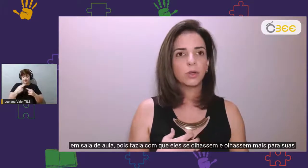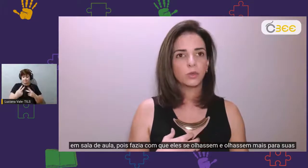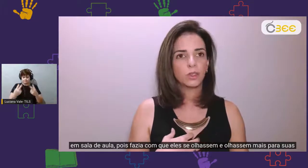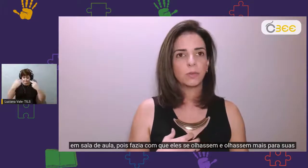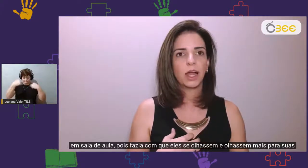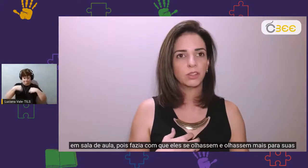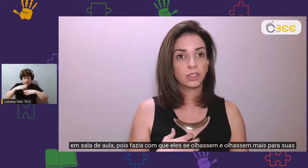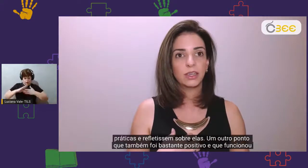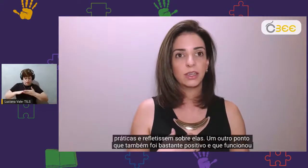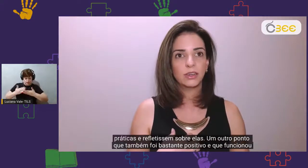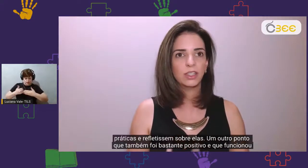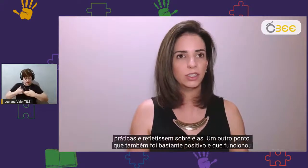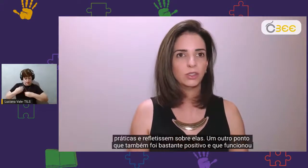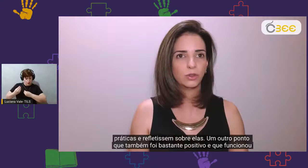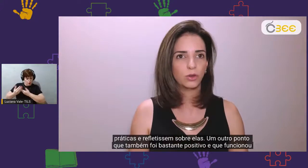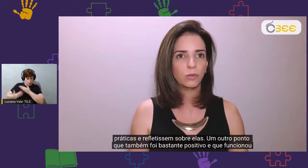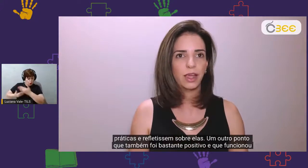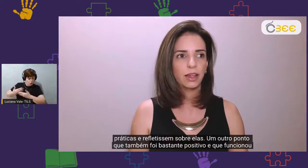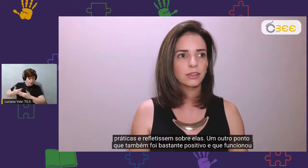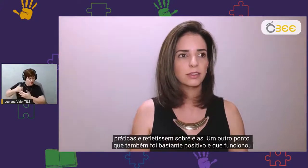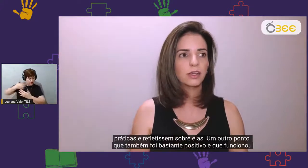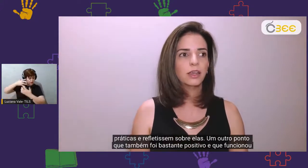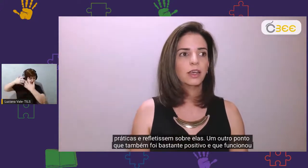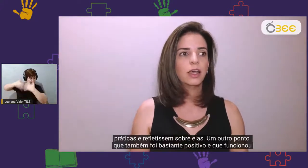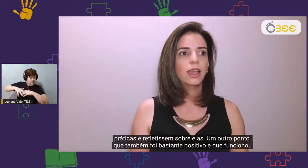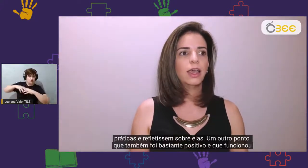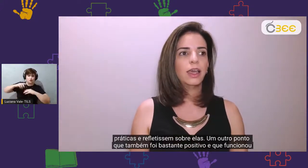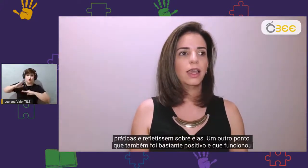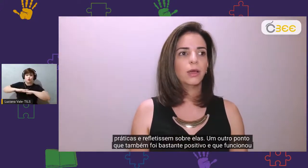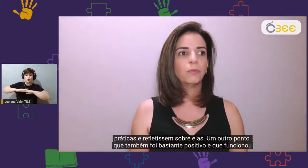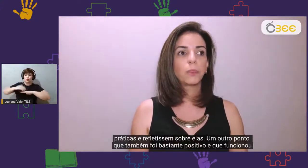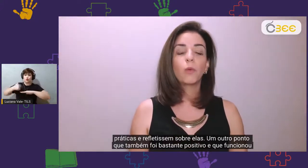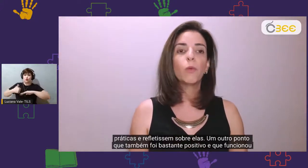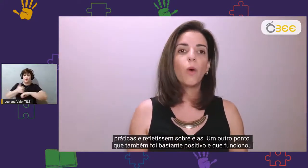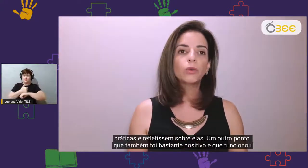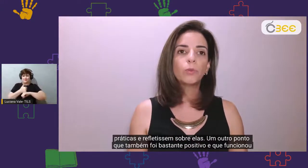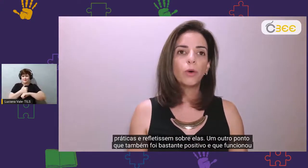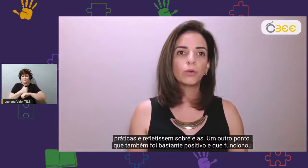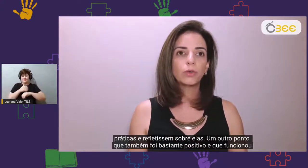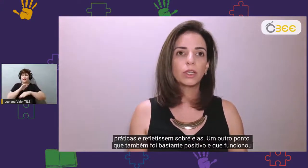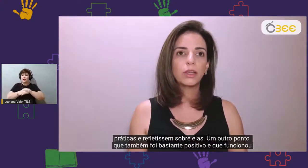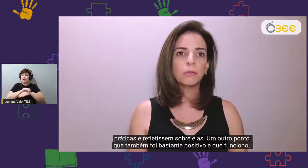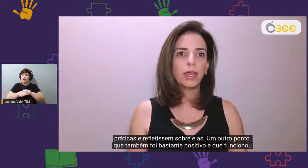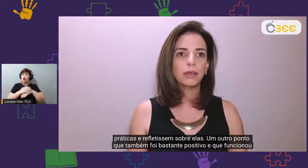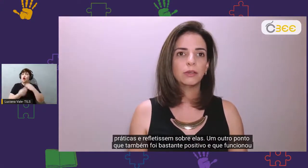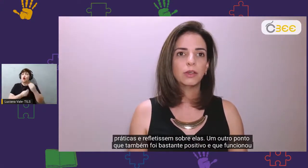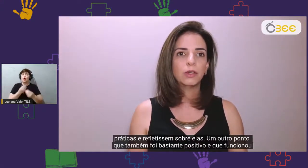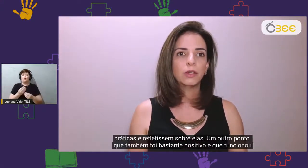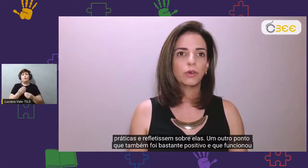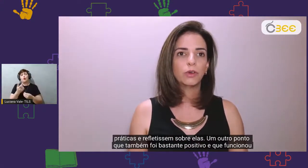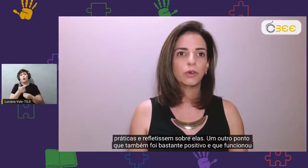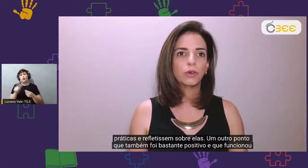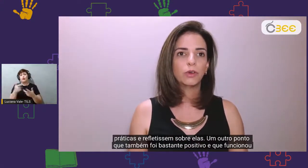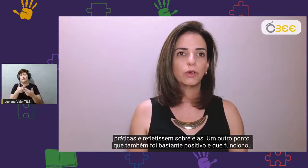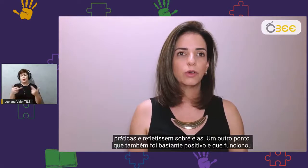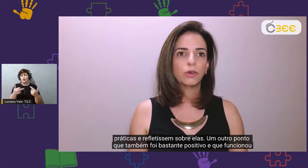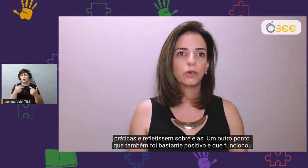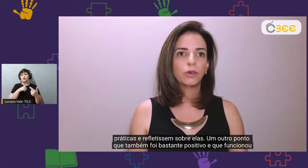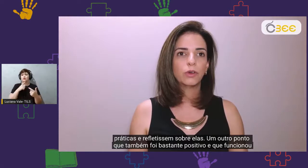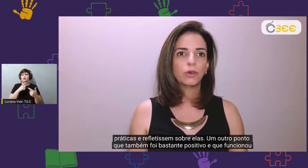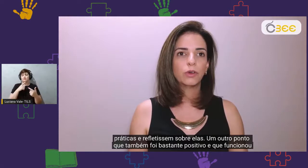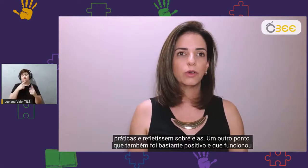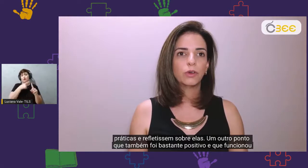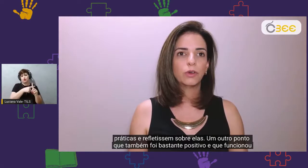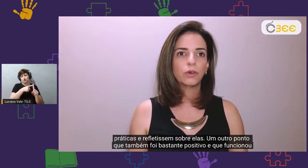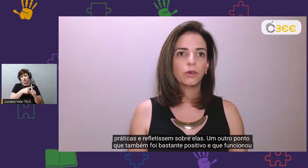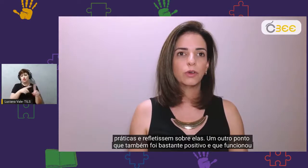olhassem mais para suas práticas e refletissem sobre elas. Um outro ponto que também foi bastante